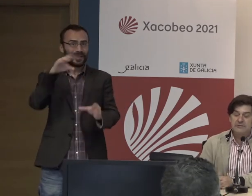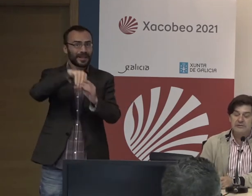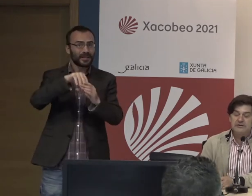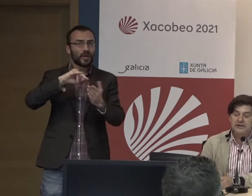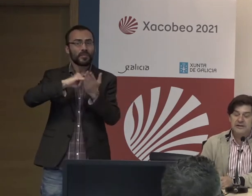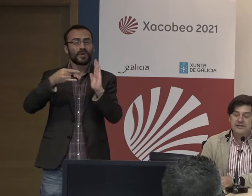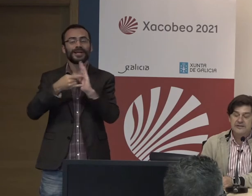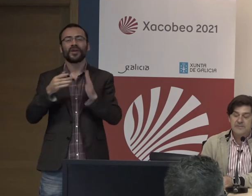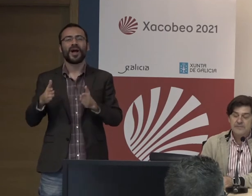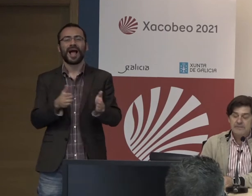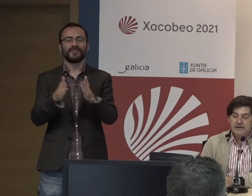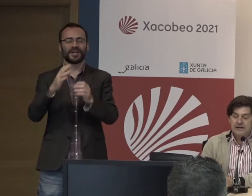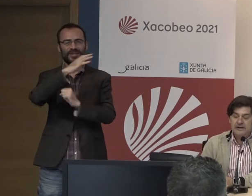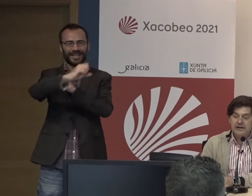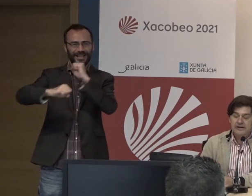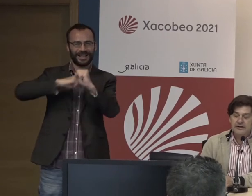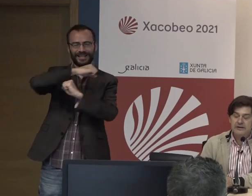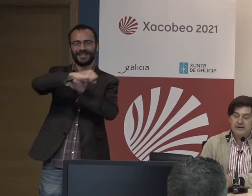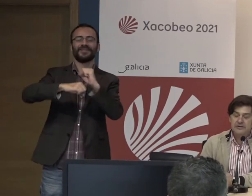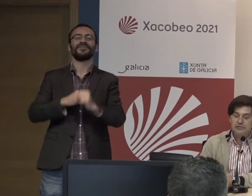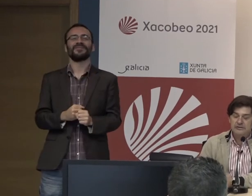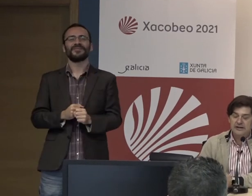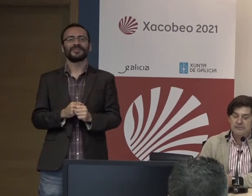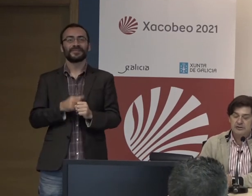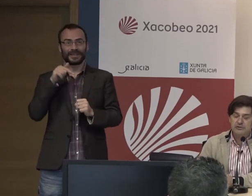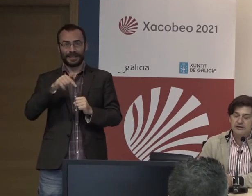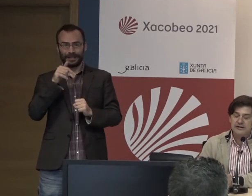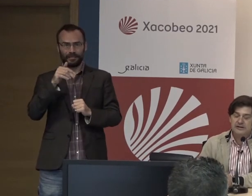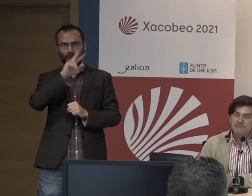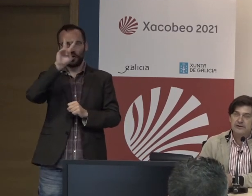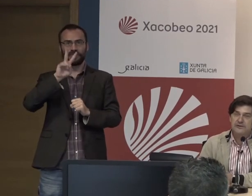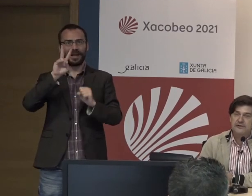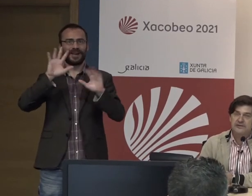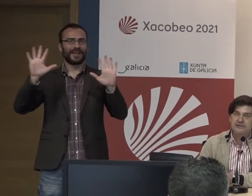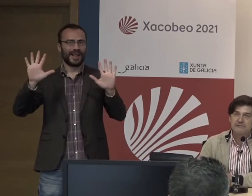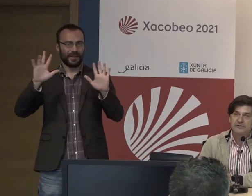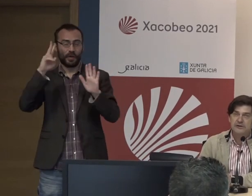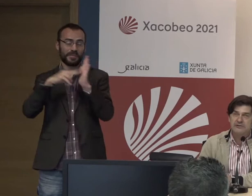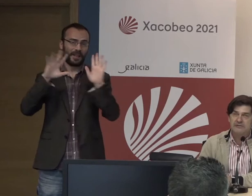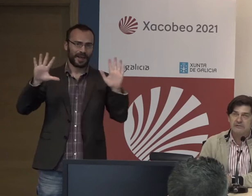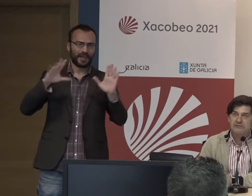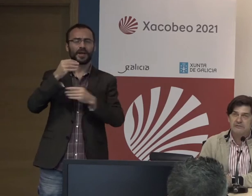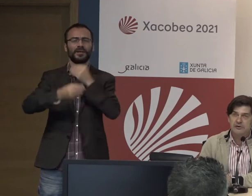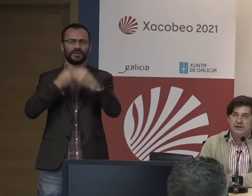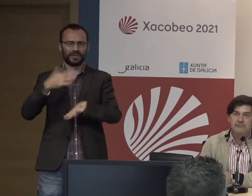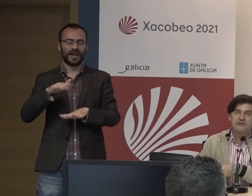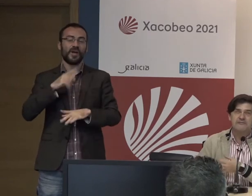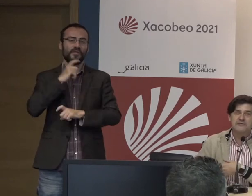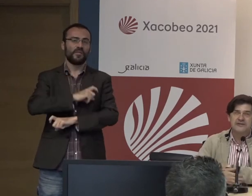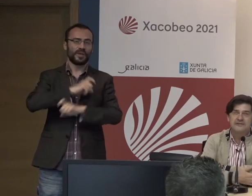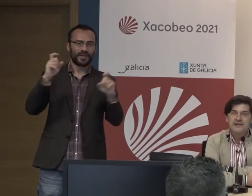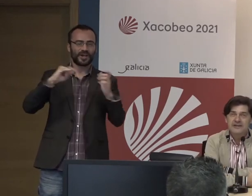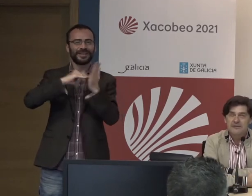del Camino de los Satélites, que es, ya hicimos en 2010, la Fundación de Tecnología Social,